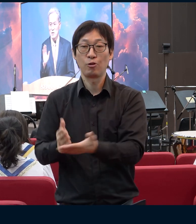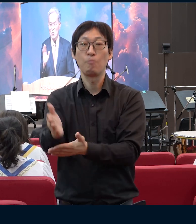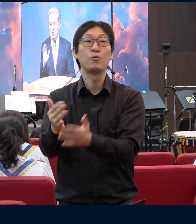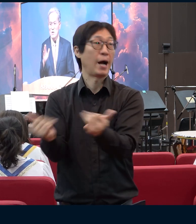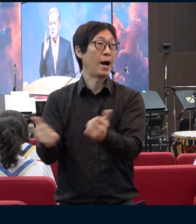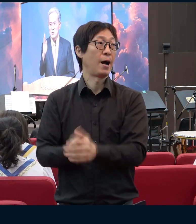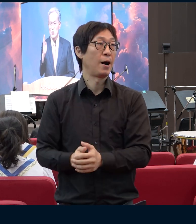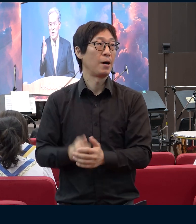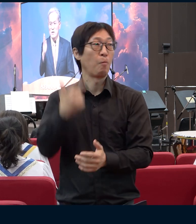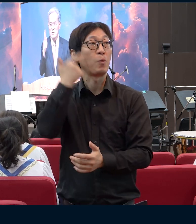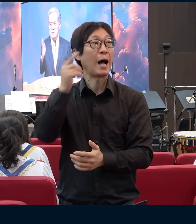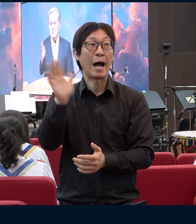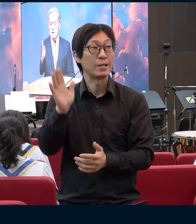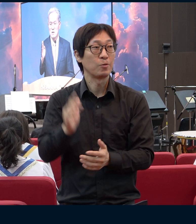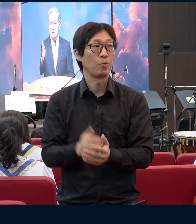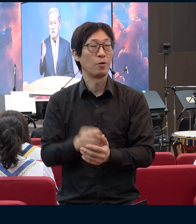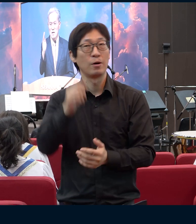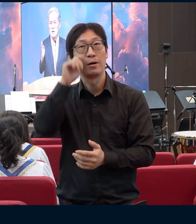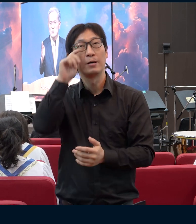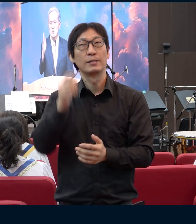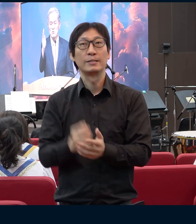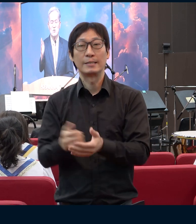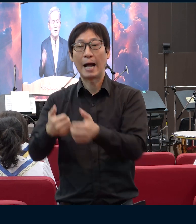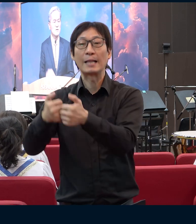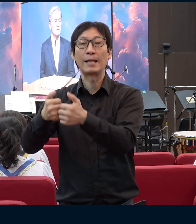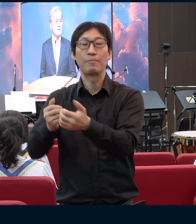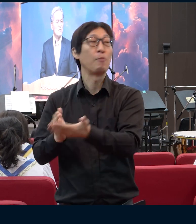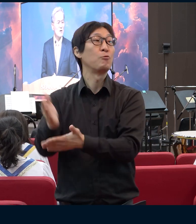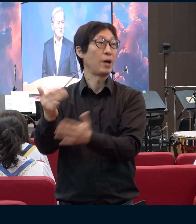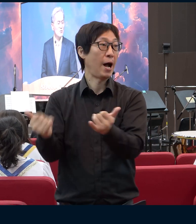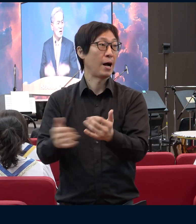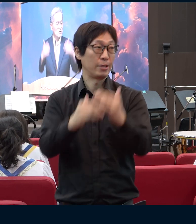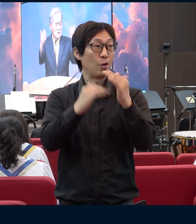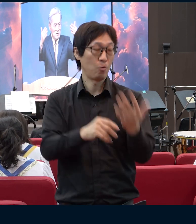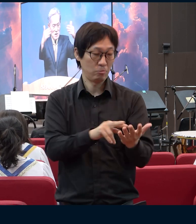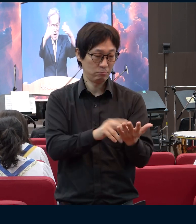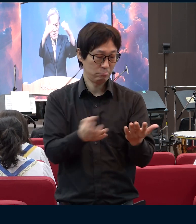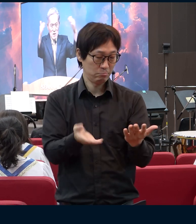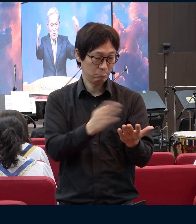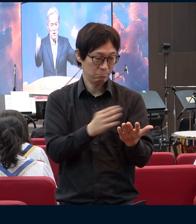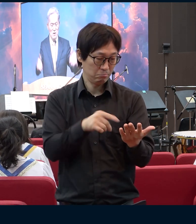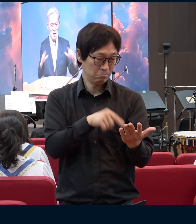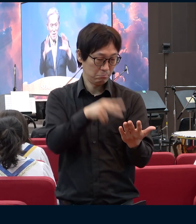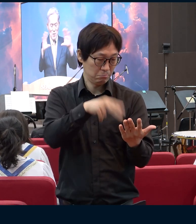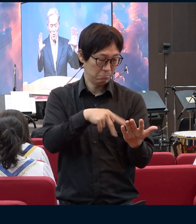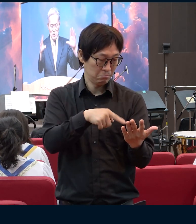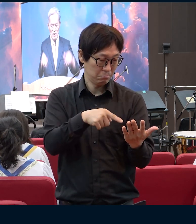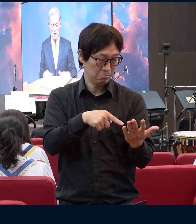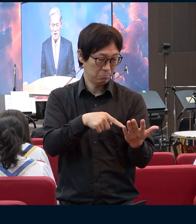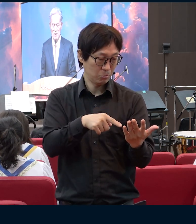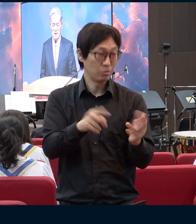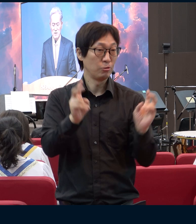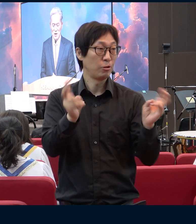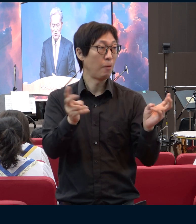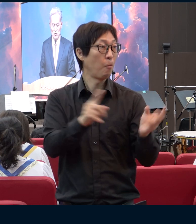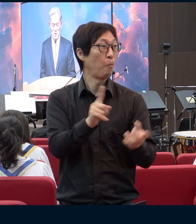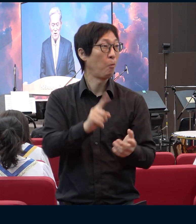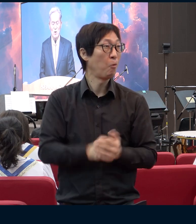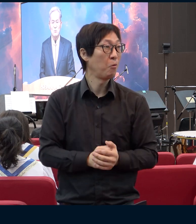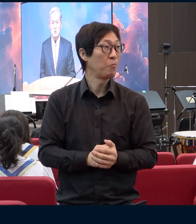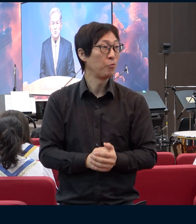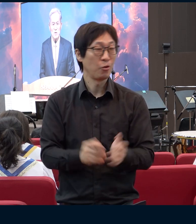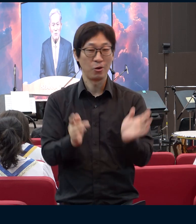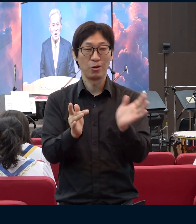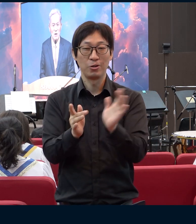목사님은 아니고 그쪽에 심리나 상담 쪽의 전문가였어요. 근데 그분의 그 강의안을 보니까 앞에 목차에